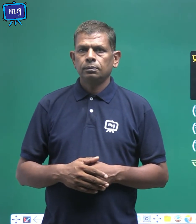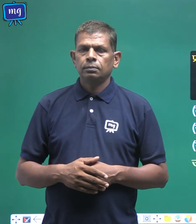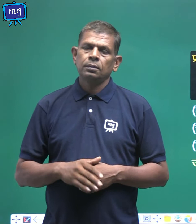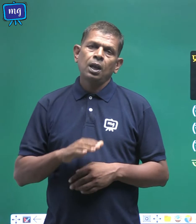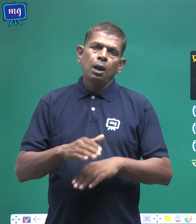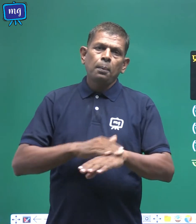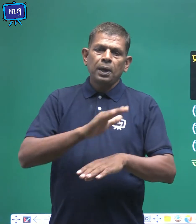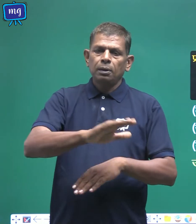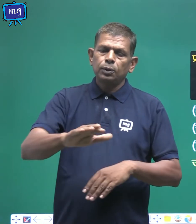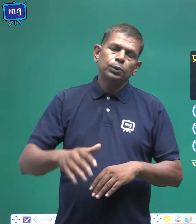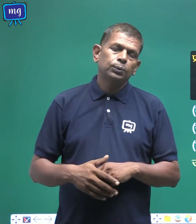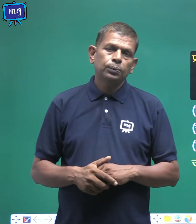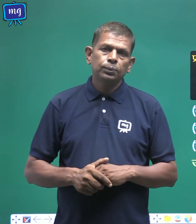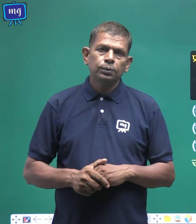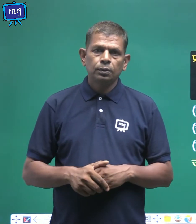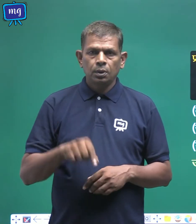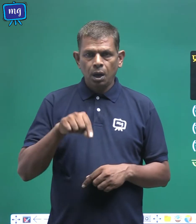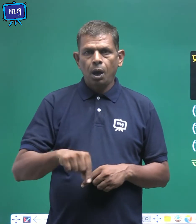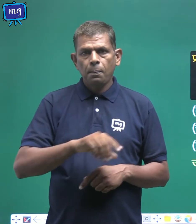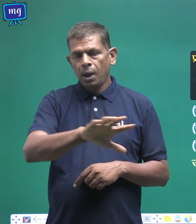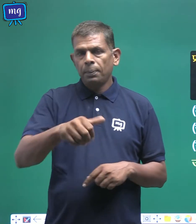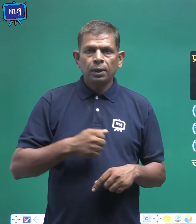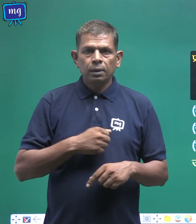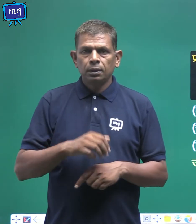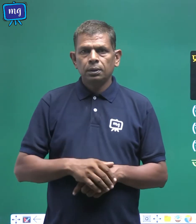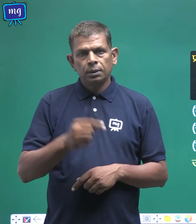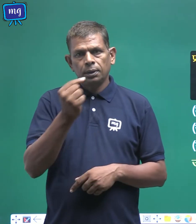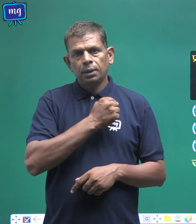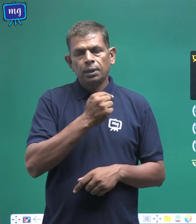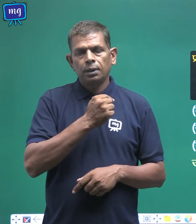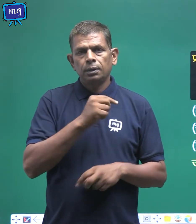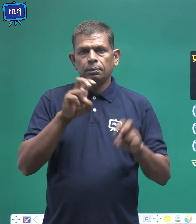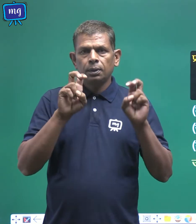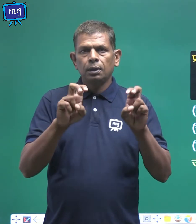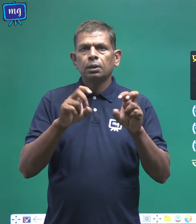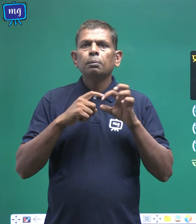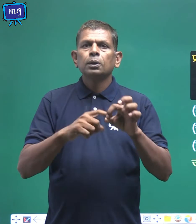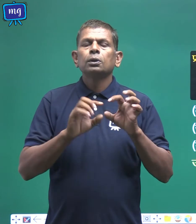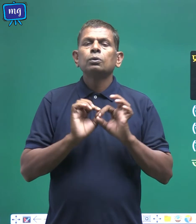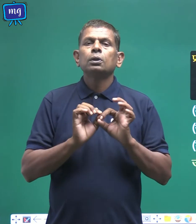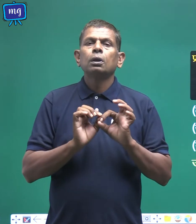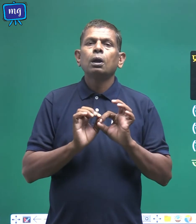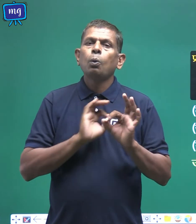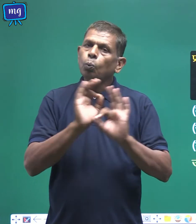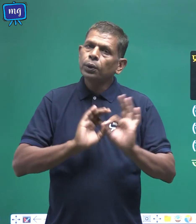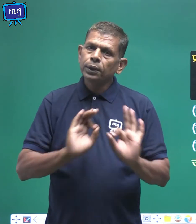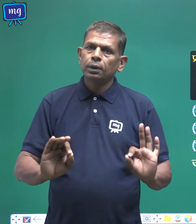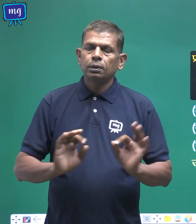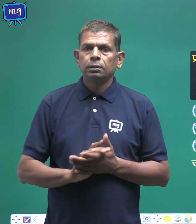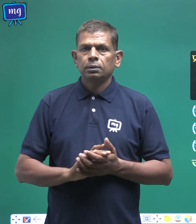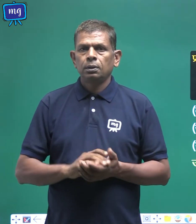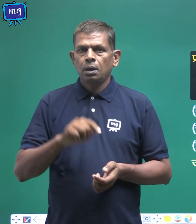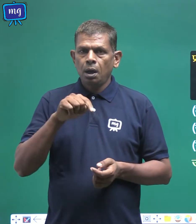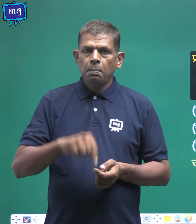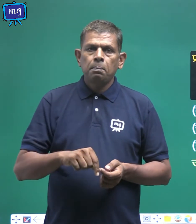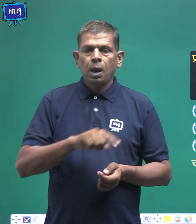तो प्यारे बच्चों, अभी हमने इस पाठ के प्रश्न उत्तर पूरे किए।